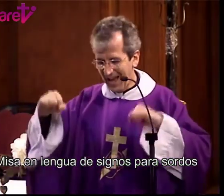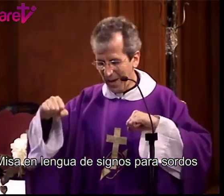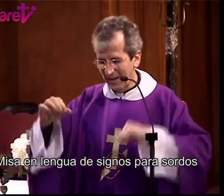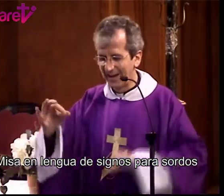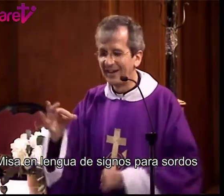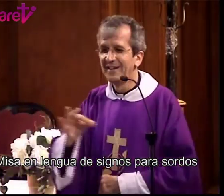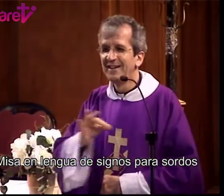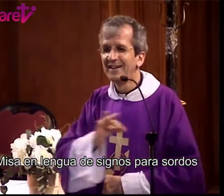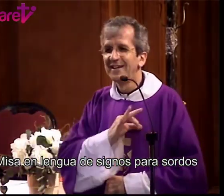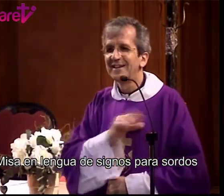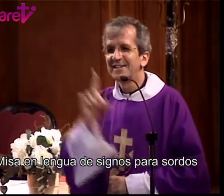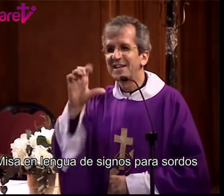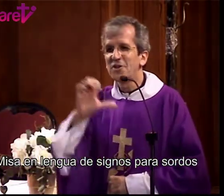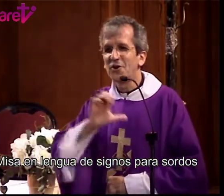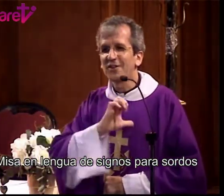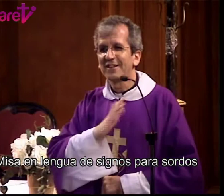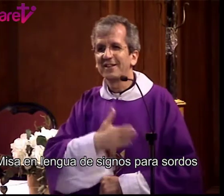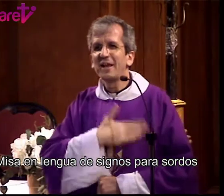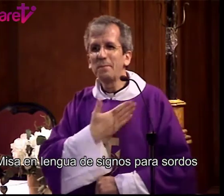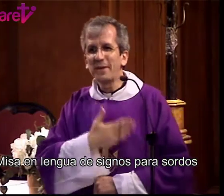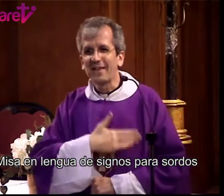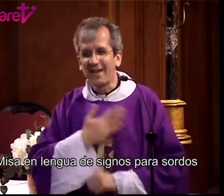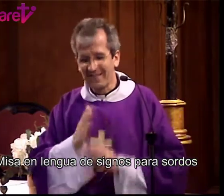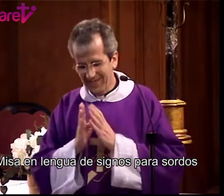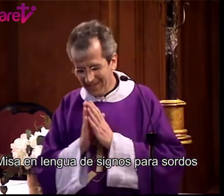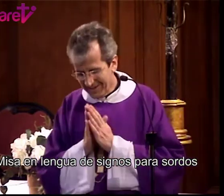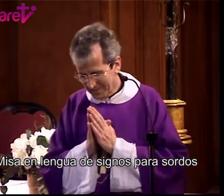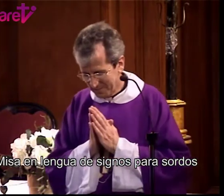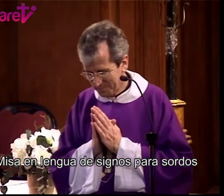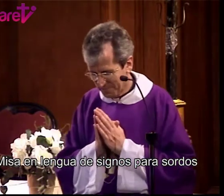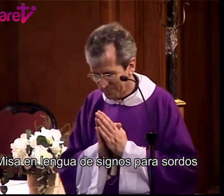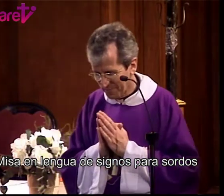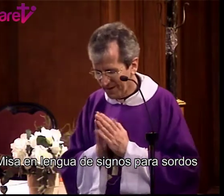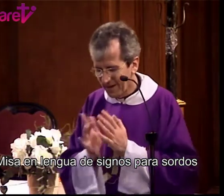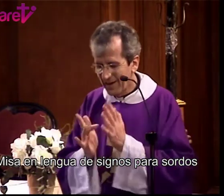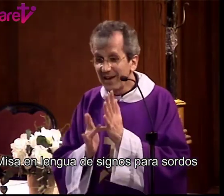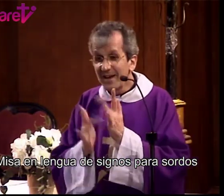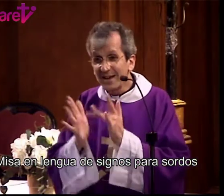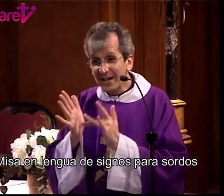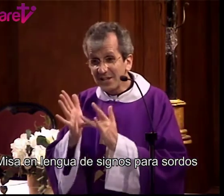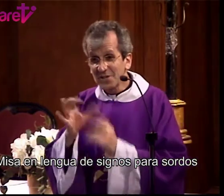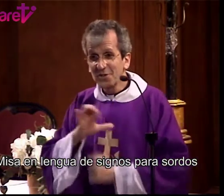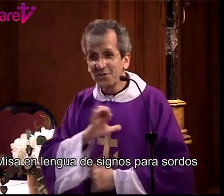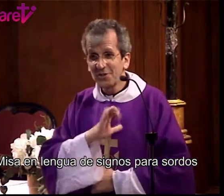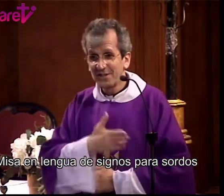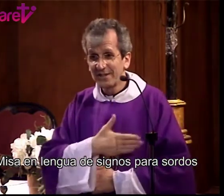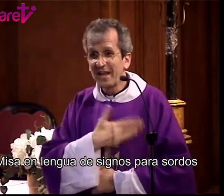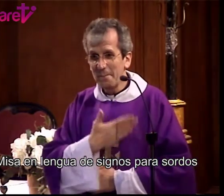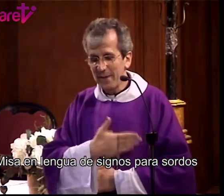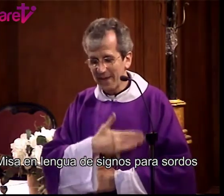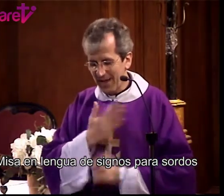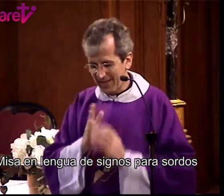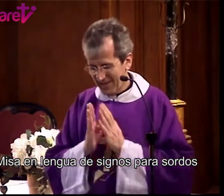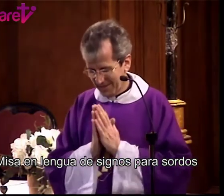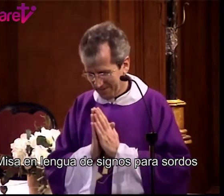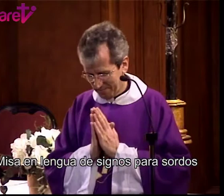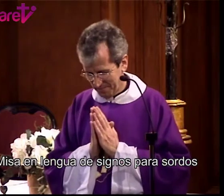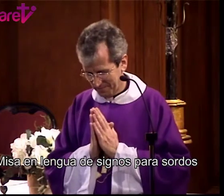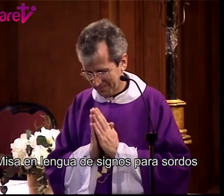Amén. Señor, ten piedad. Señor, ten piedad. Cristo, ten piedad. Cristo, ten